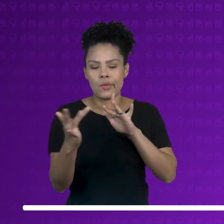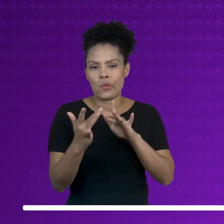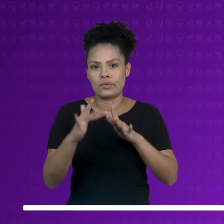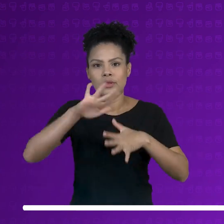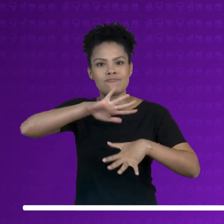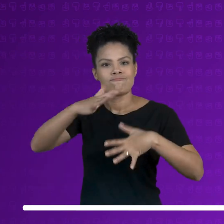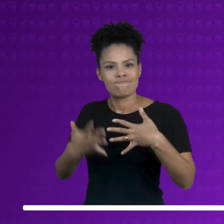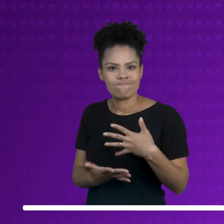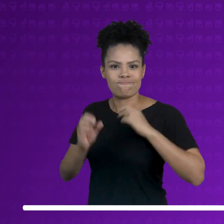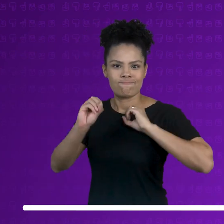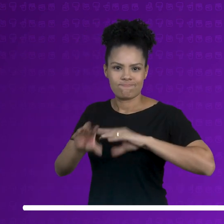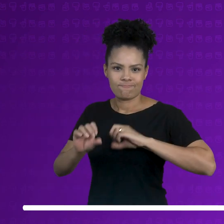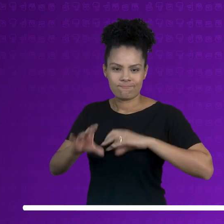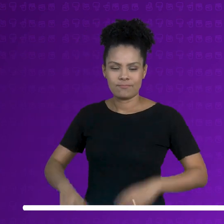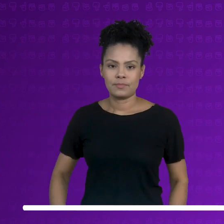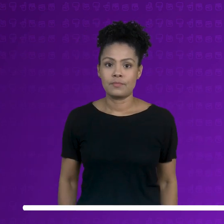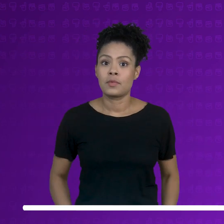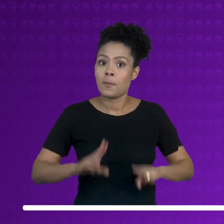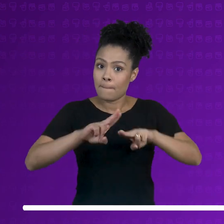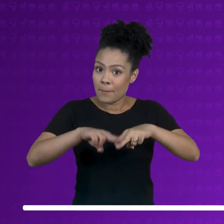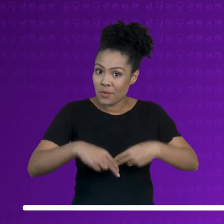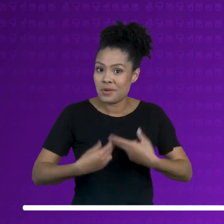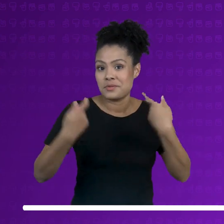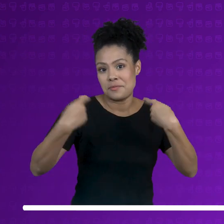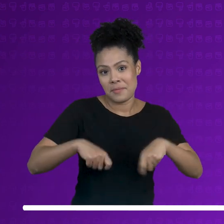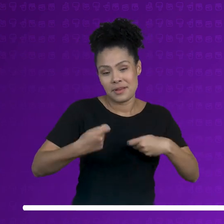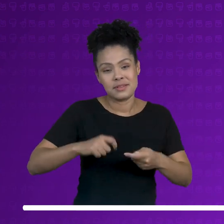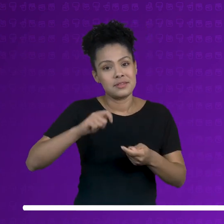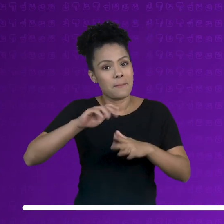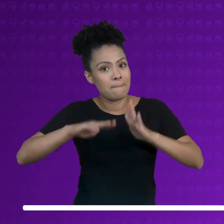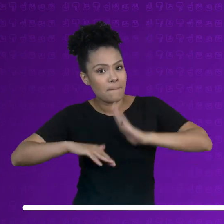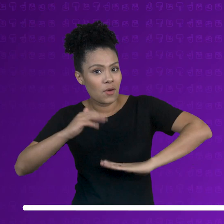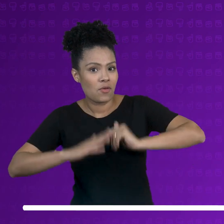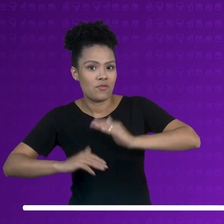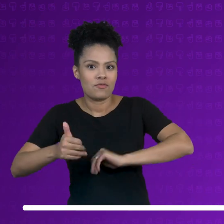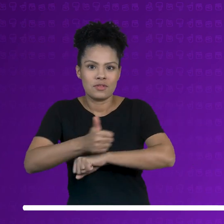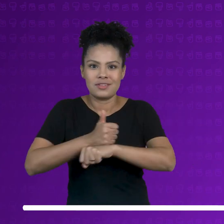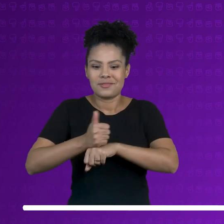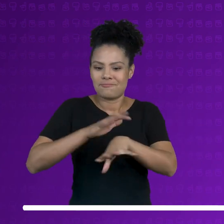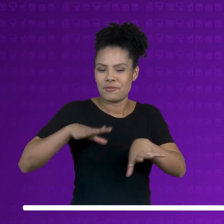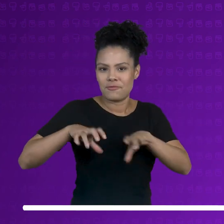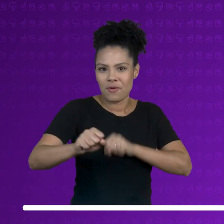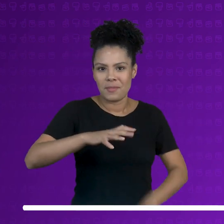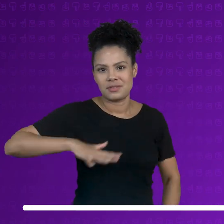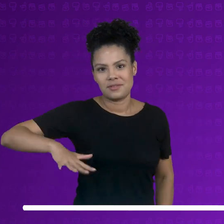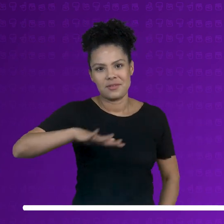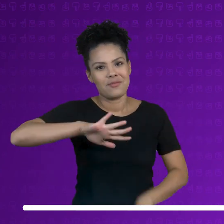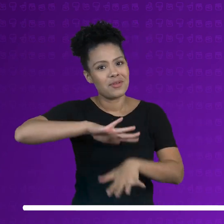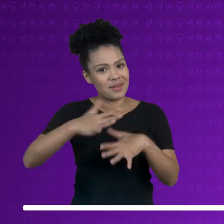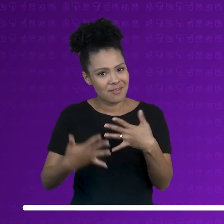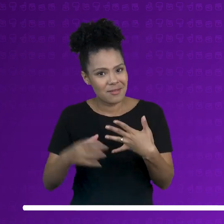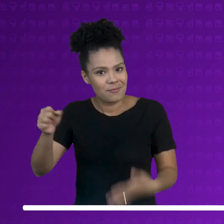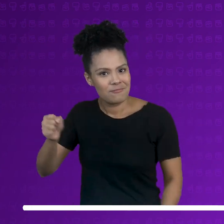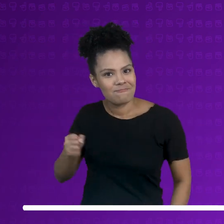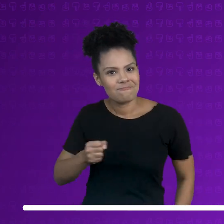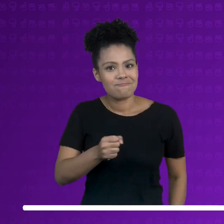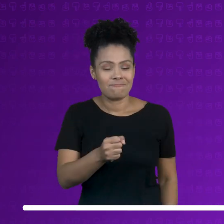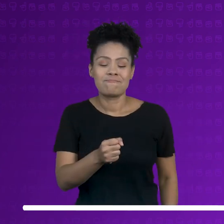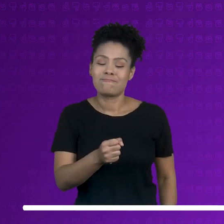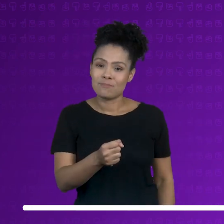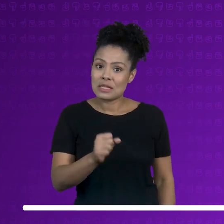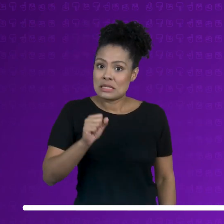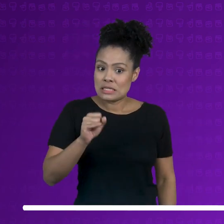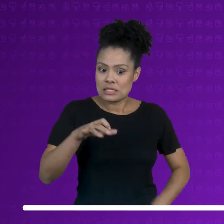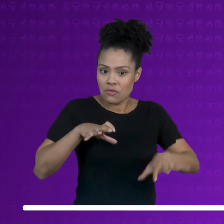feito por meio da língua brasileira de sinais. Com isso, surge a demanda por profissionais que tenham formação em Libras.